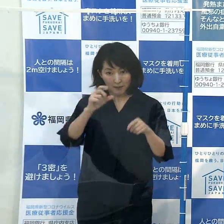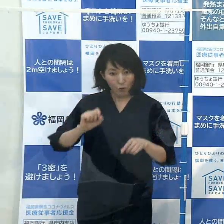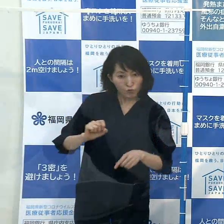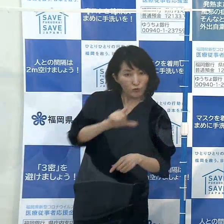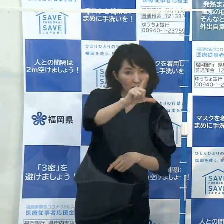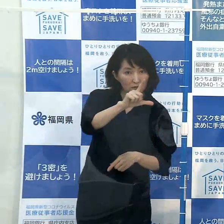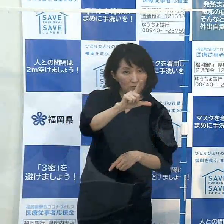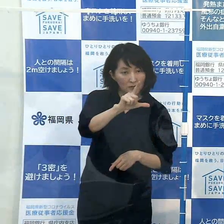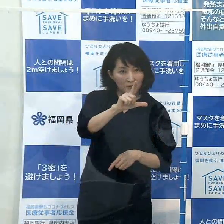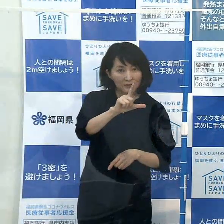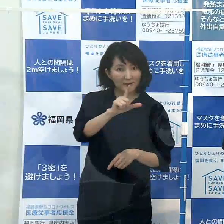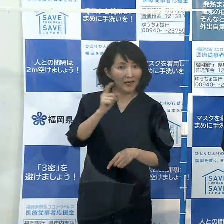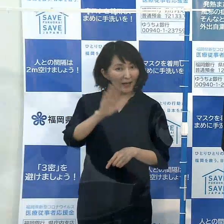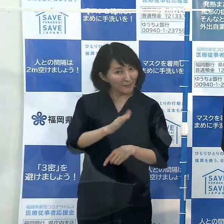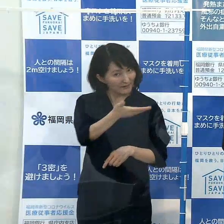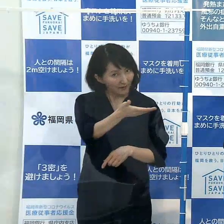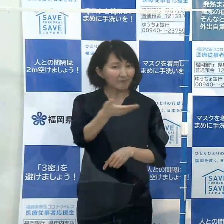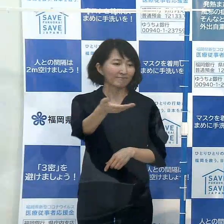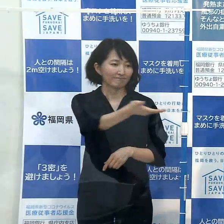しいという、